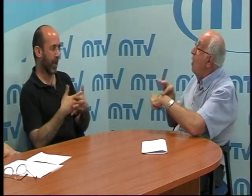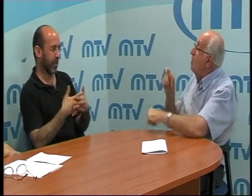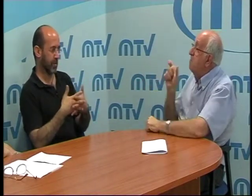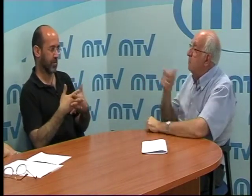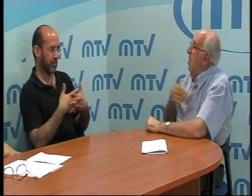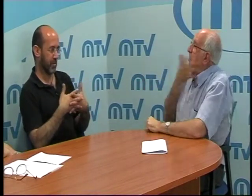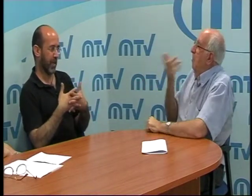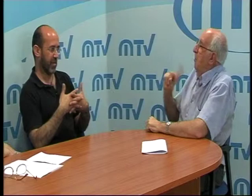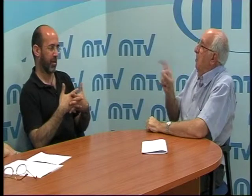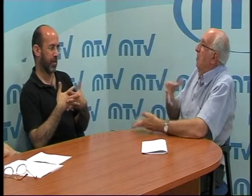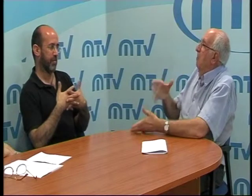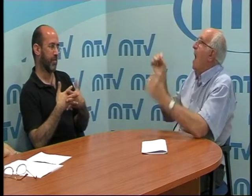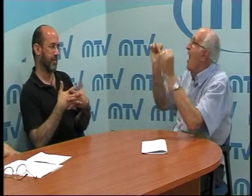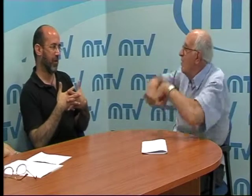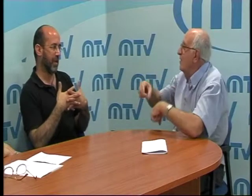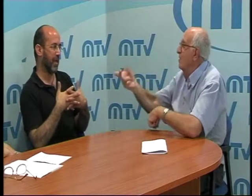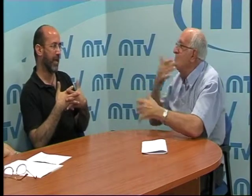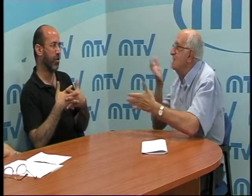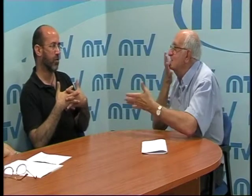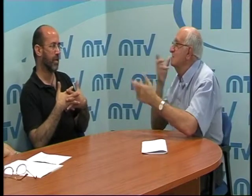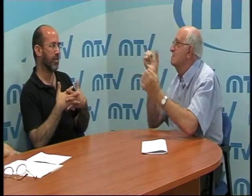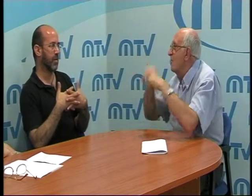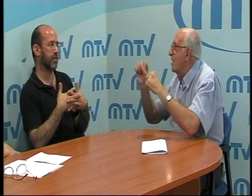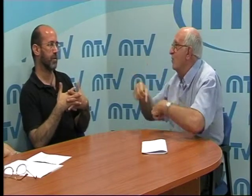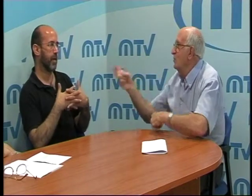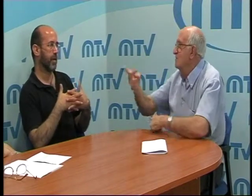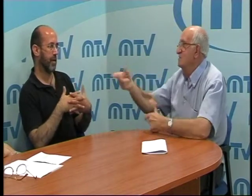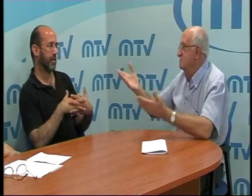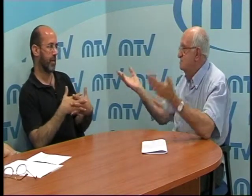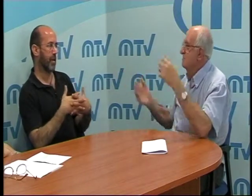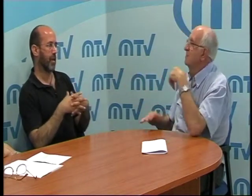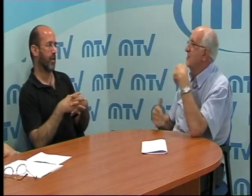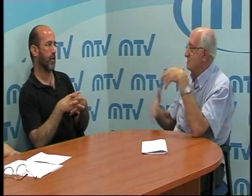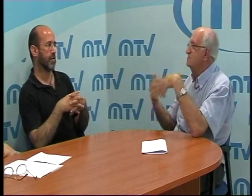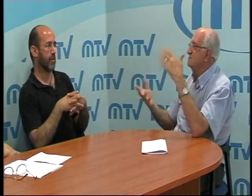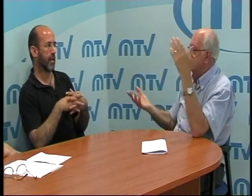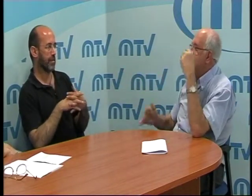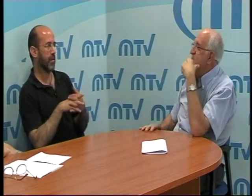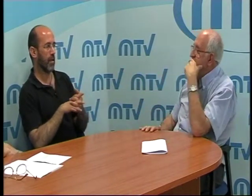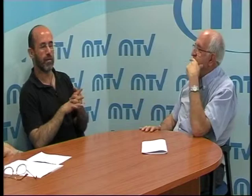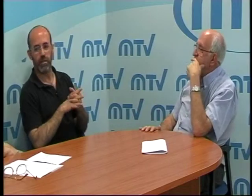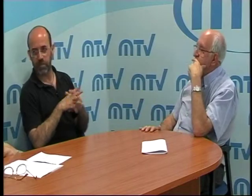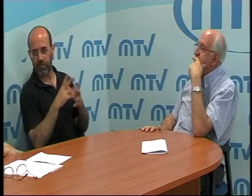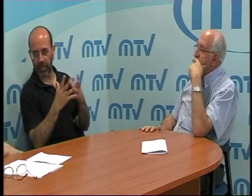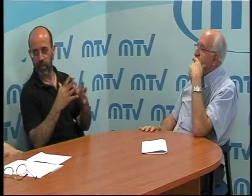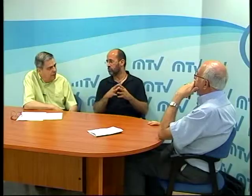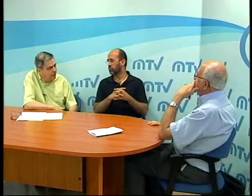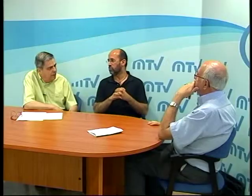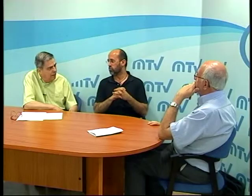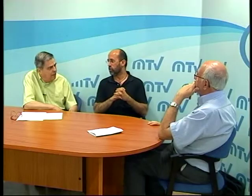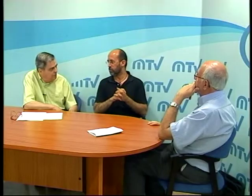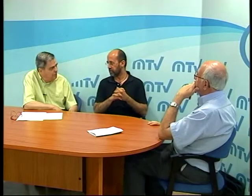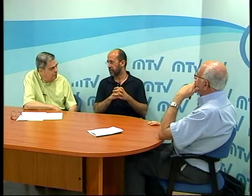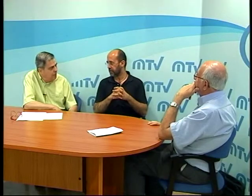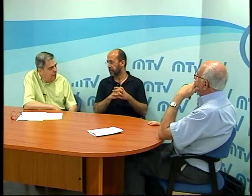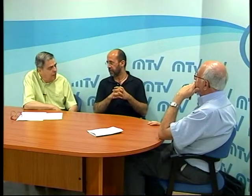nuevo vocabulario. Es decir, de alguna manera hay un contacto directo entre la lengua del signo y el castellano. Siempre hay un